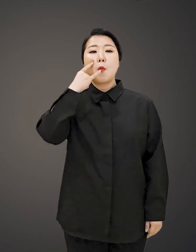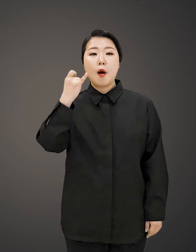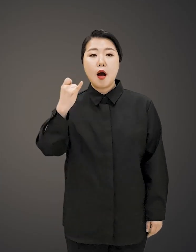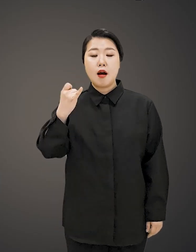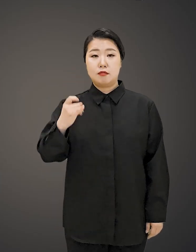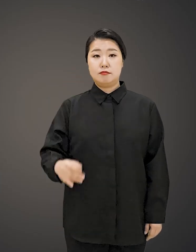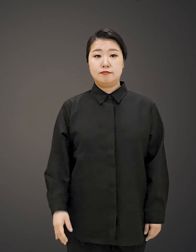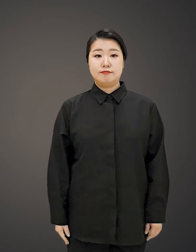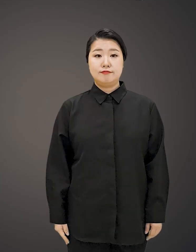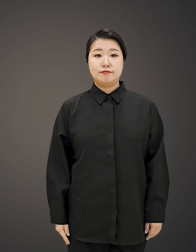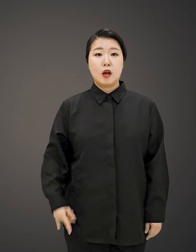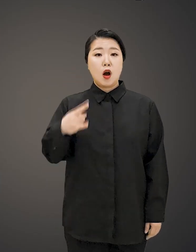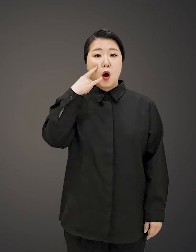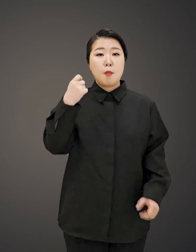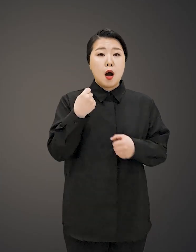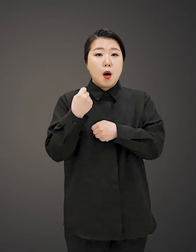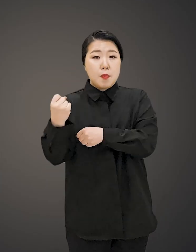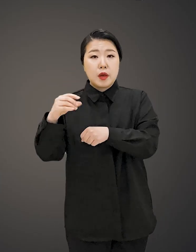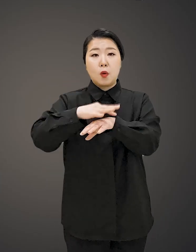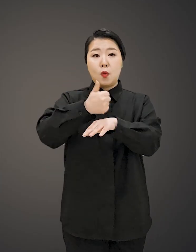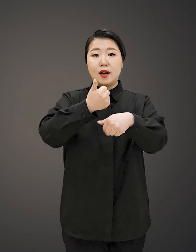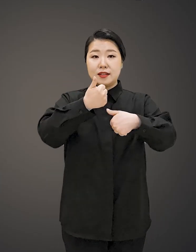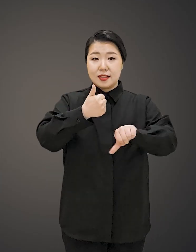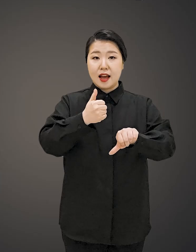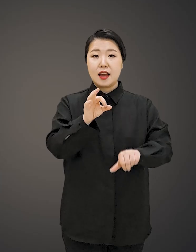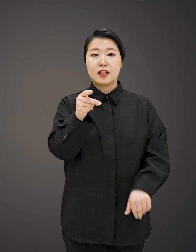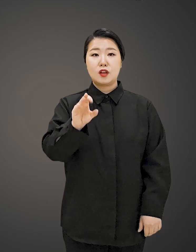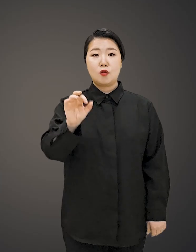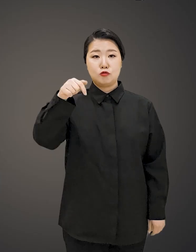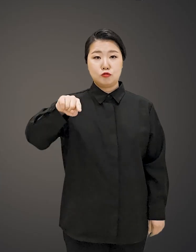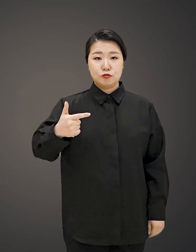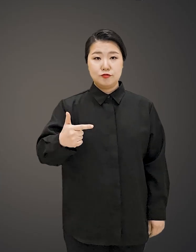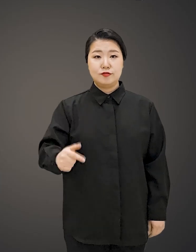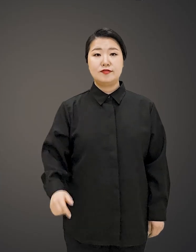알겠어요, 엄마. 마마보이 왕자 영훈이.